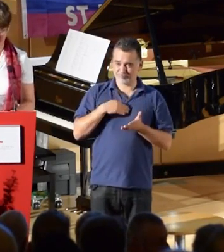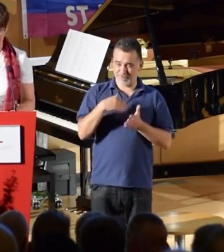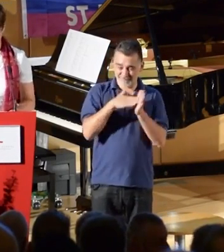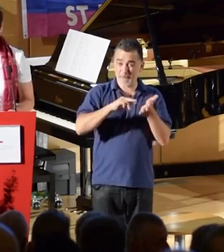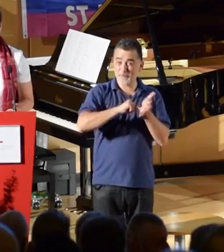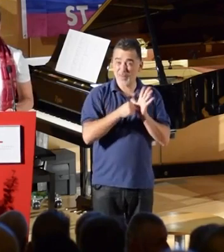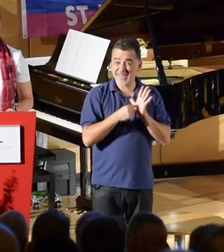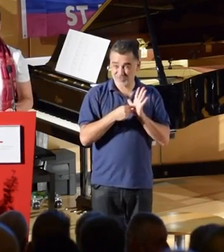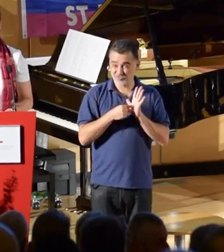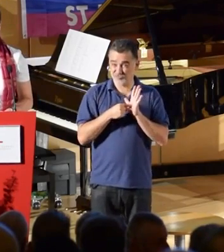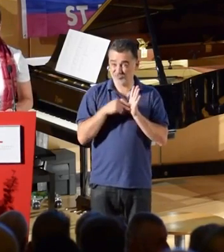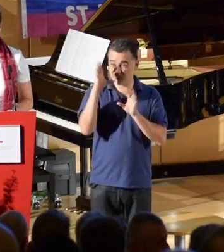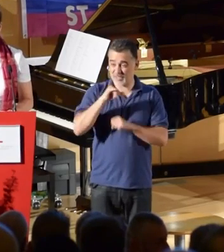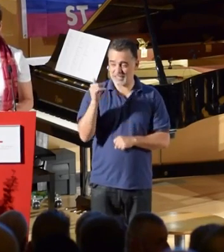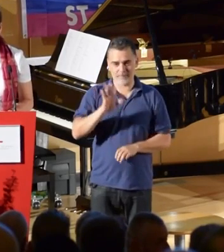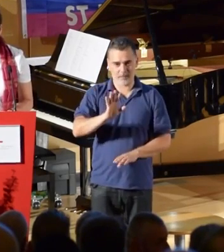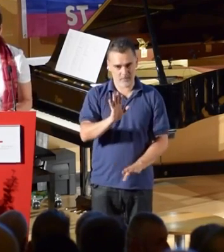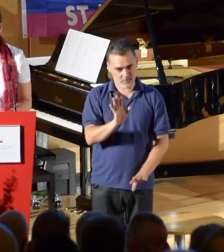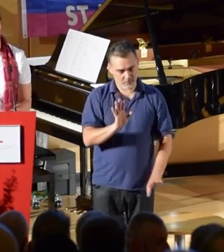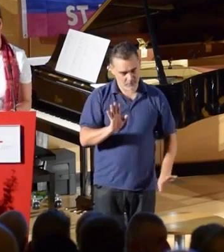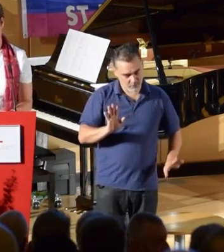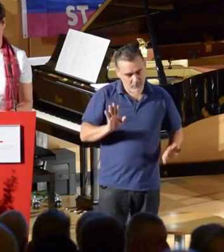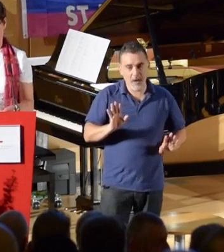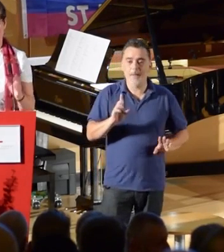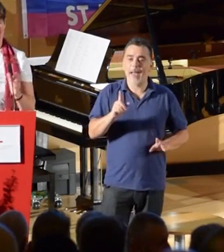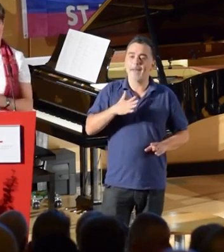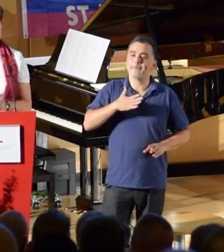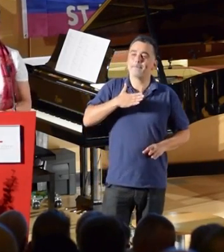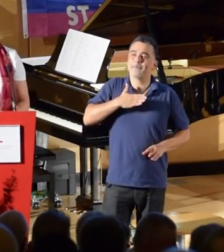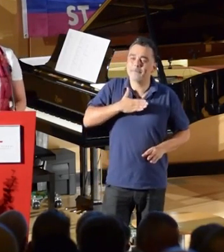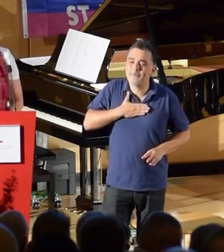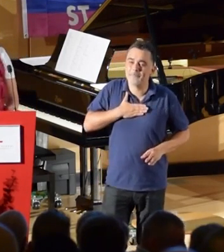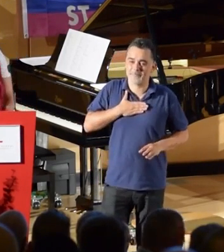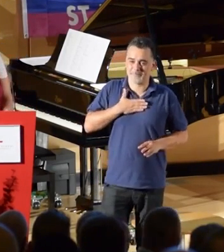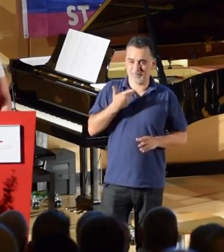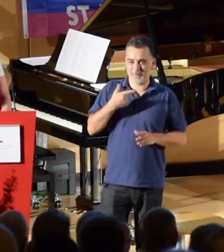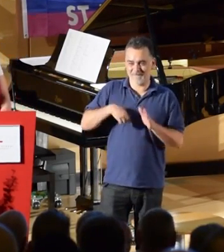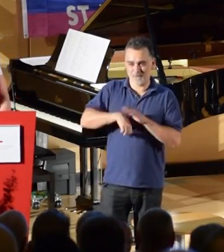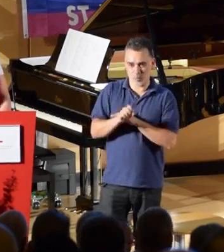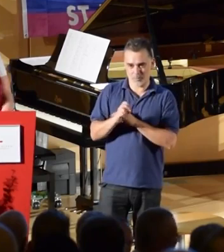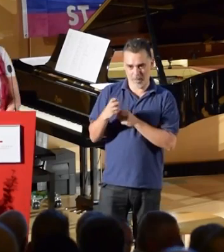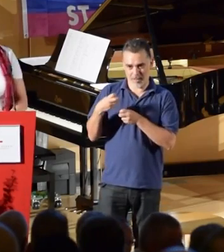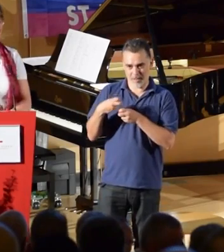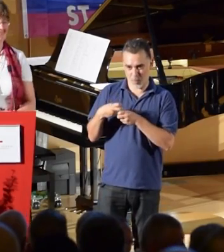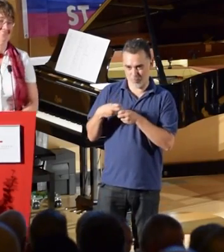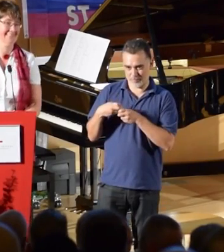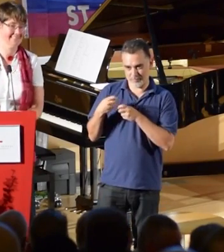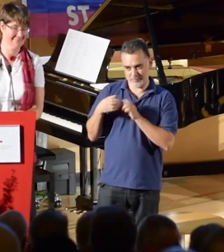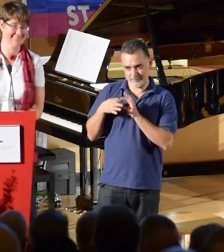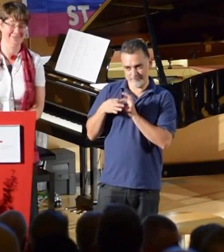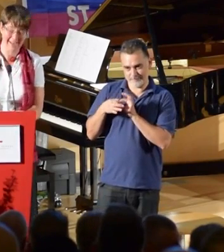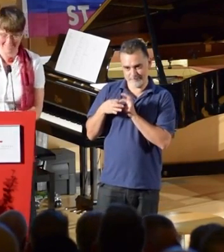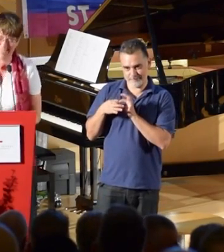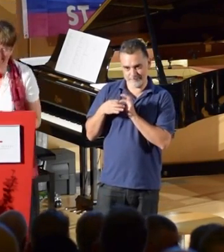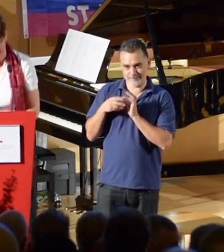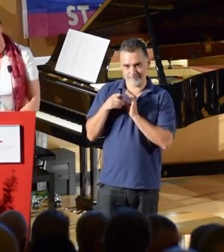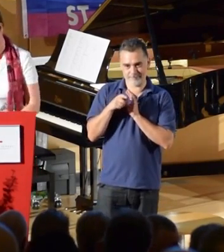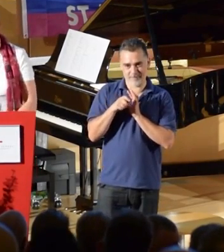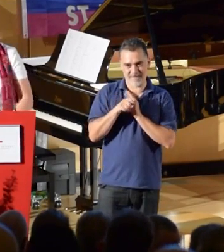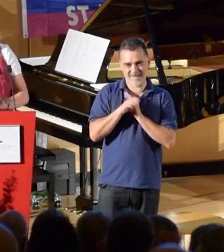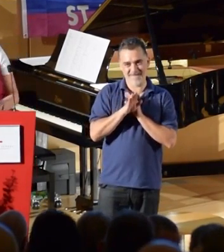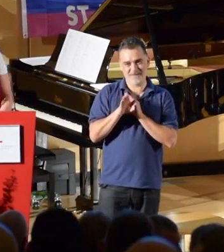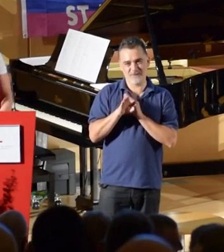weniger, sondern weil die meinen Fußballclub repräsentieren, der in Westfalen